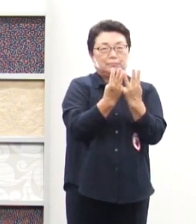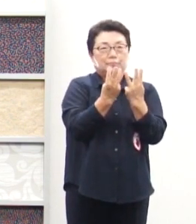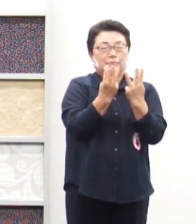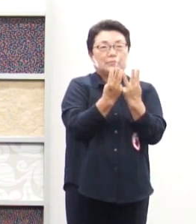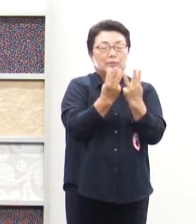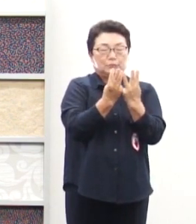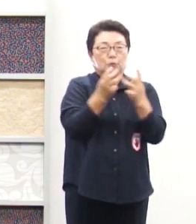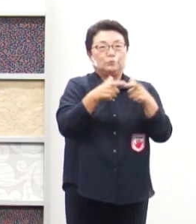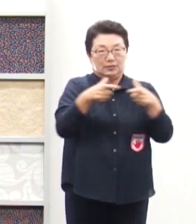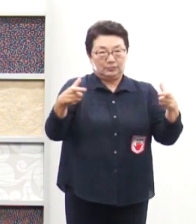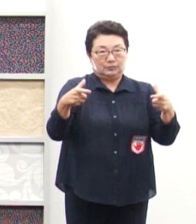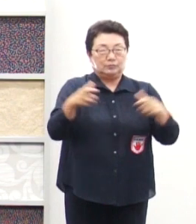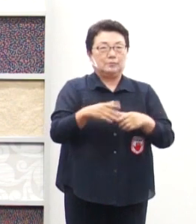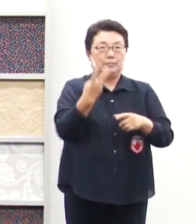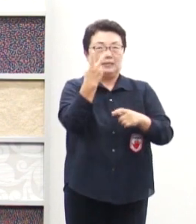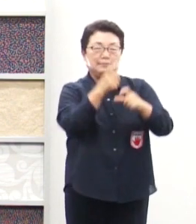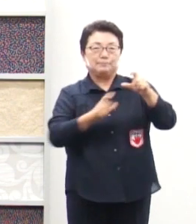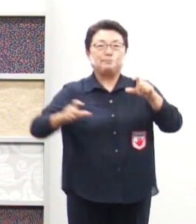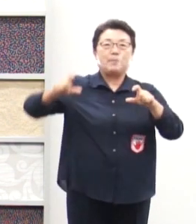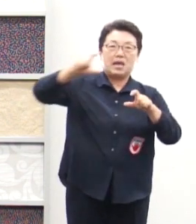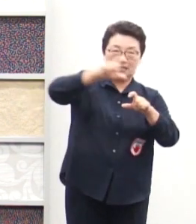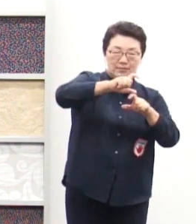今そう、できれば倍増、